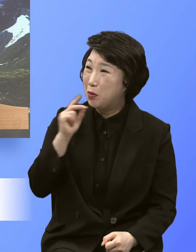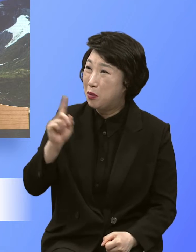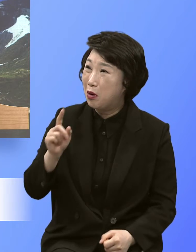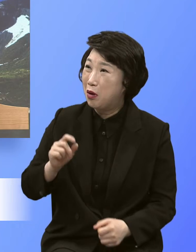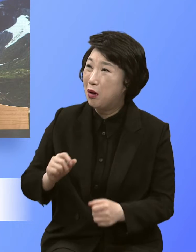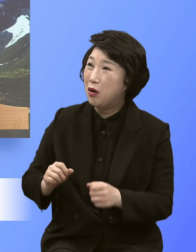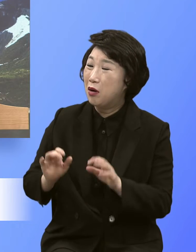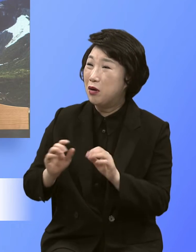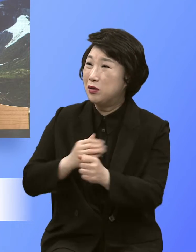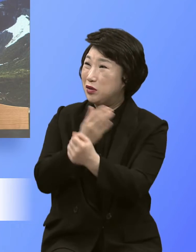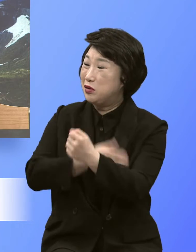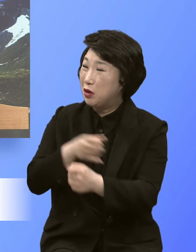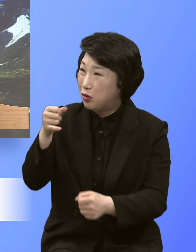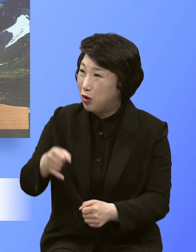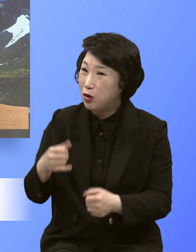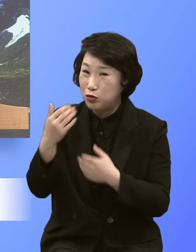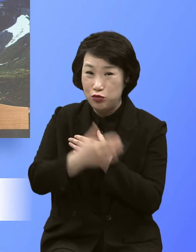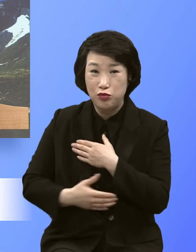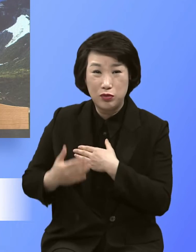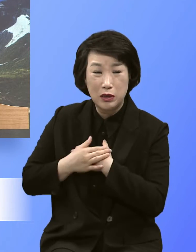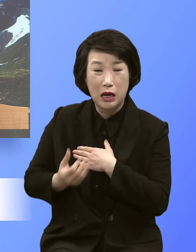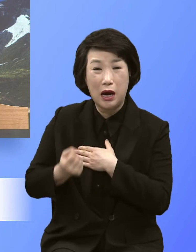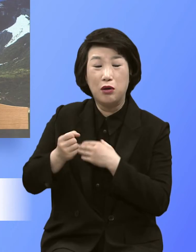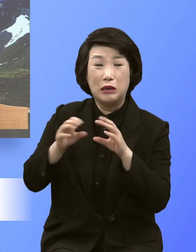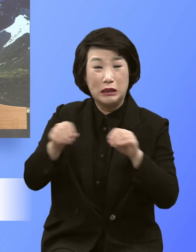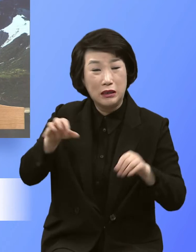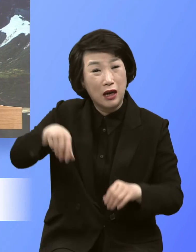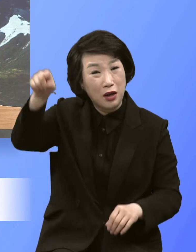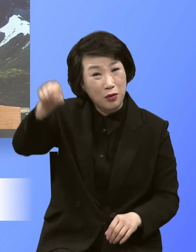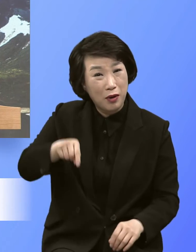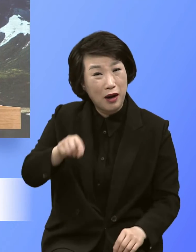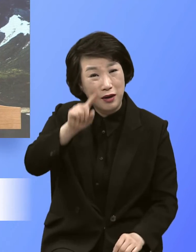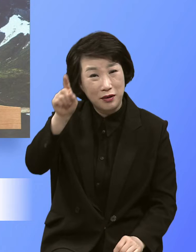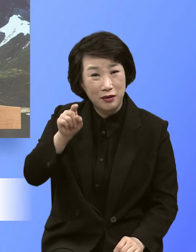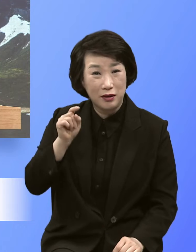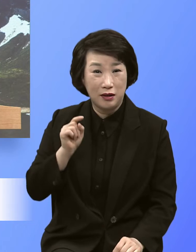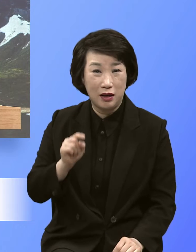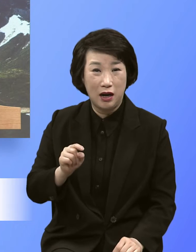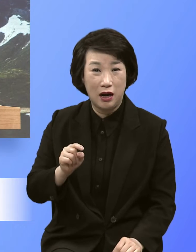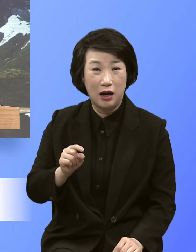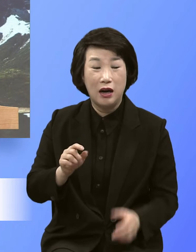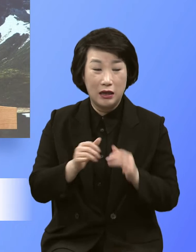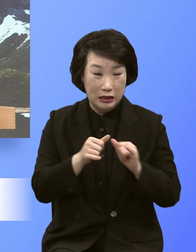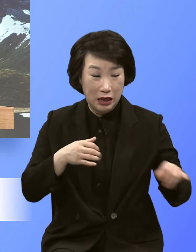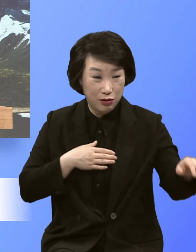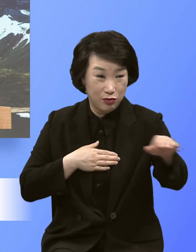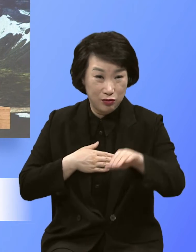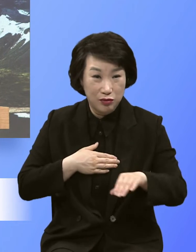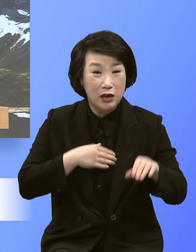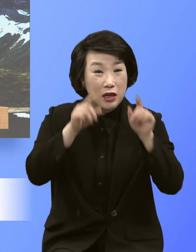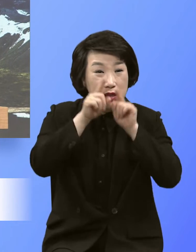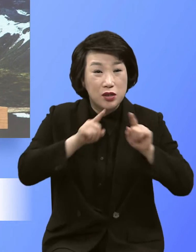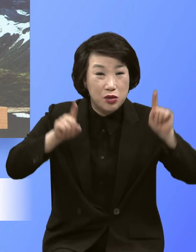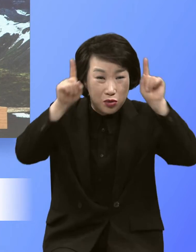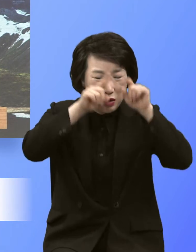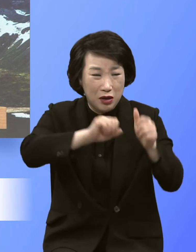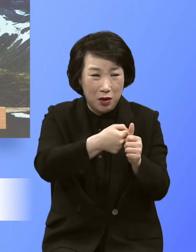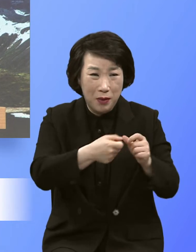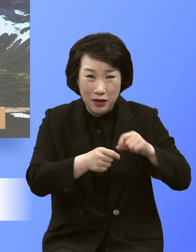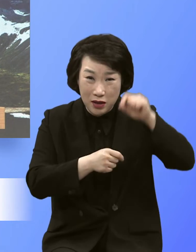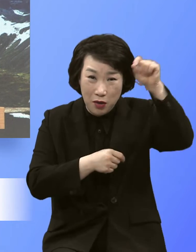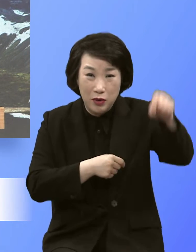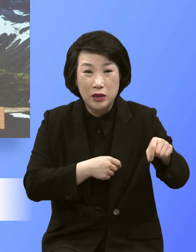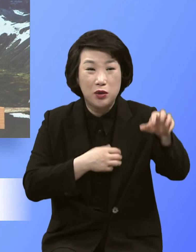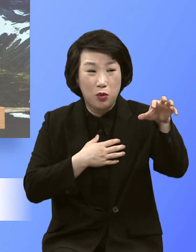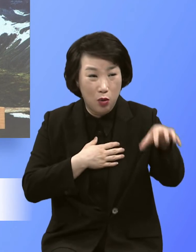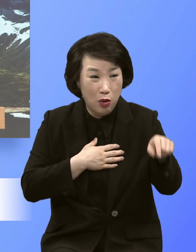무기력한 육체를 입고 이 땅에 오셔서 우리를 지옥의 영원한 형벌에서